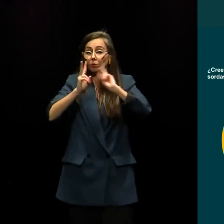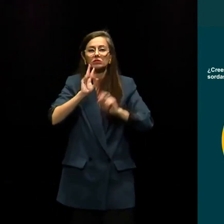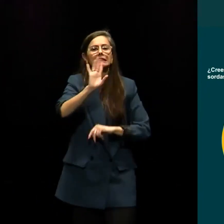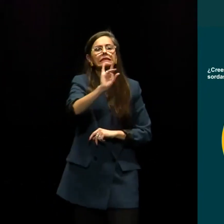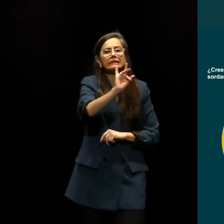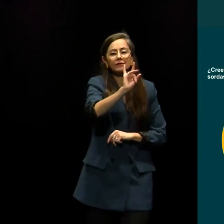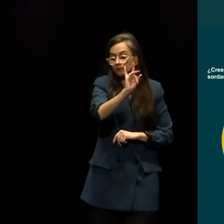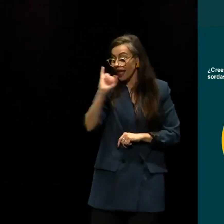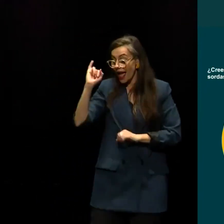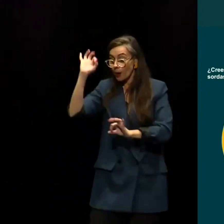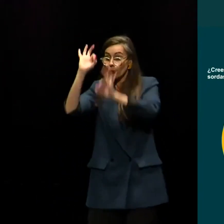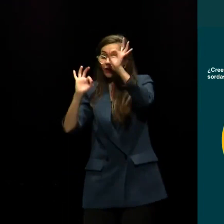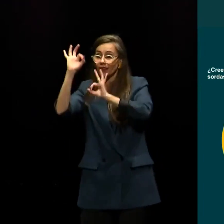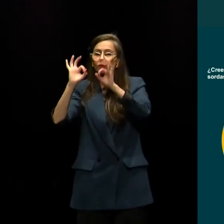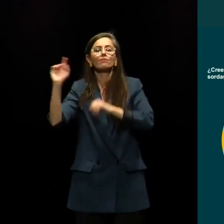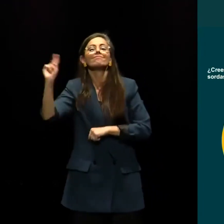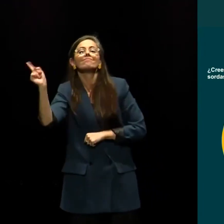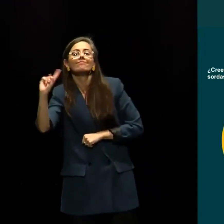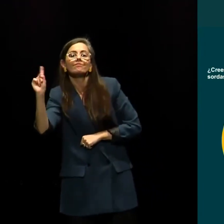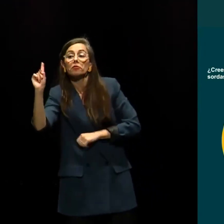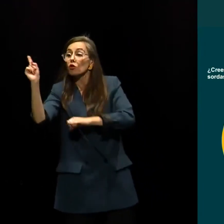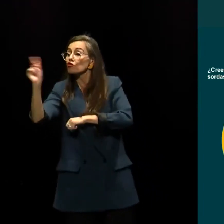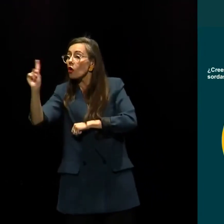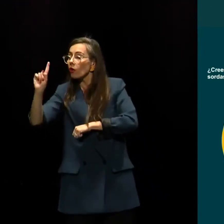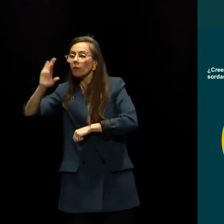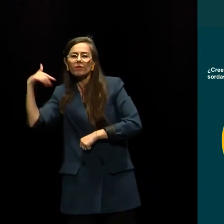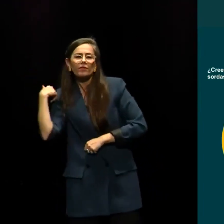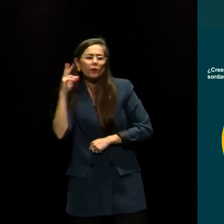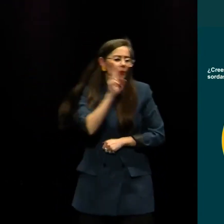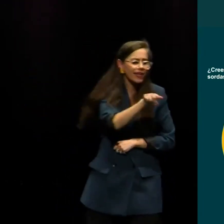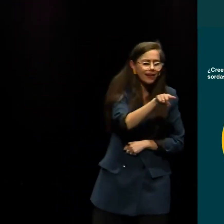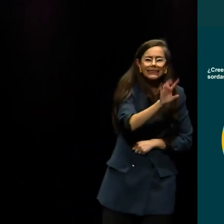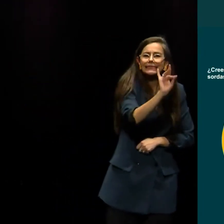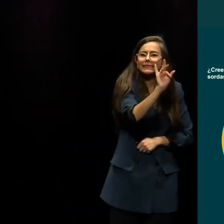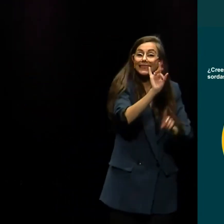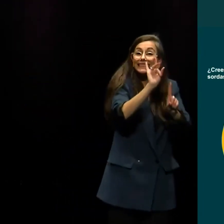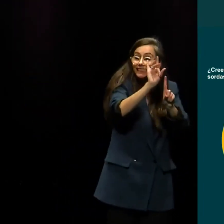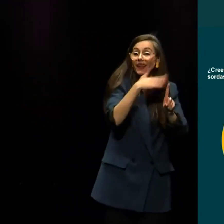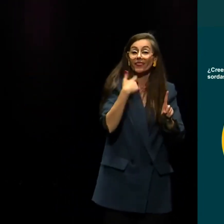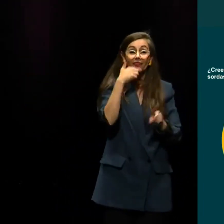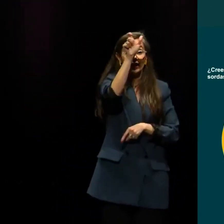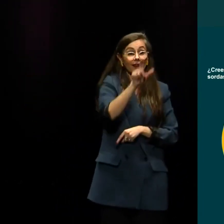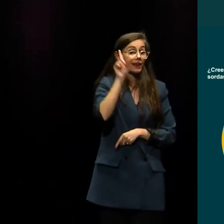pandemia? Pues el 69% decía que sí.